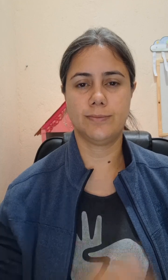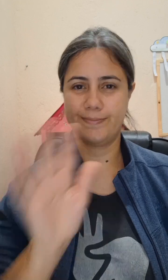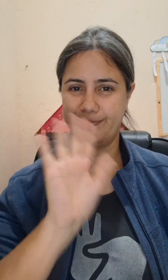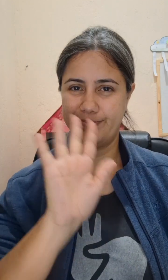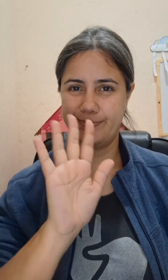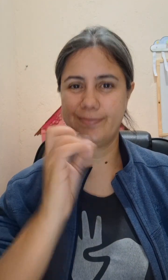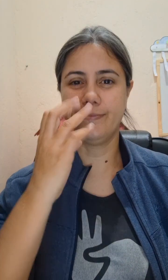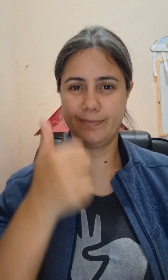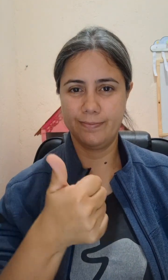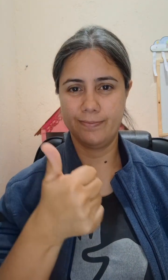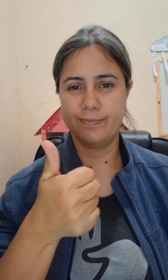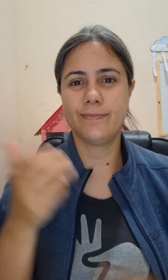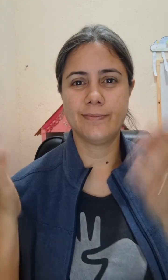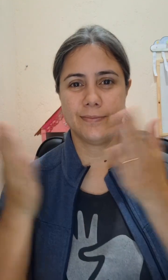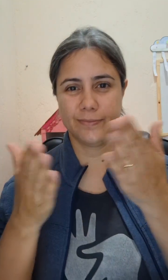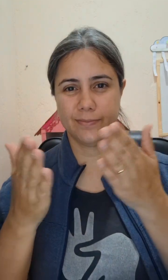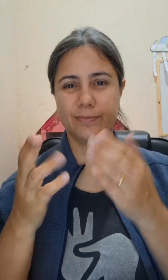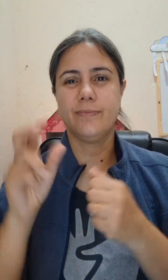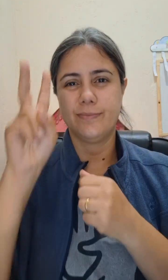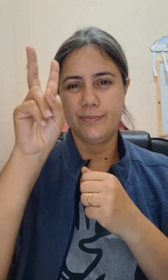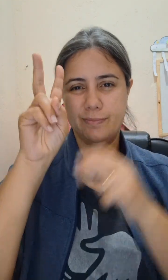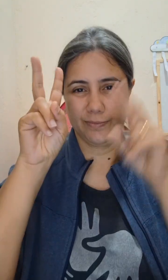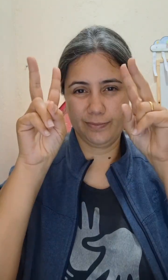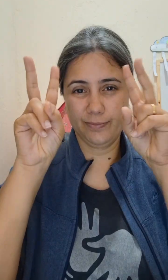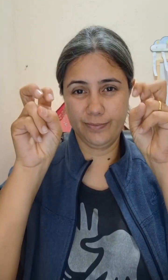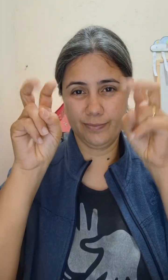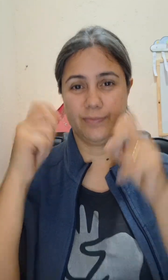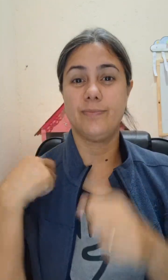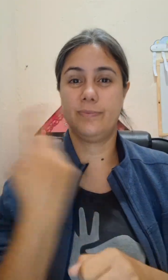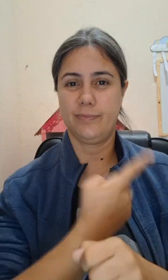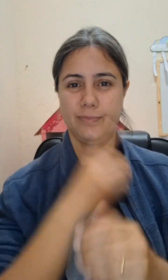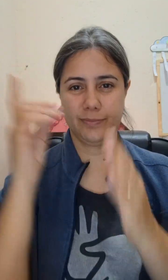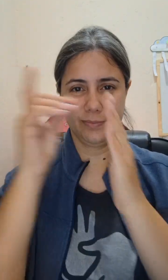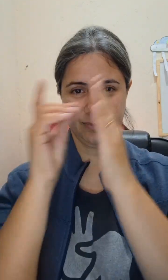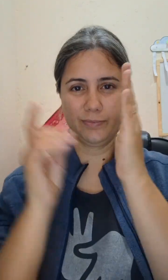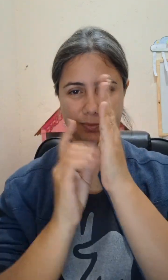Oi, tudo bem? Hoje o tema do nosso devocional